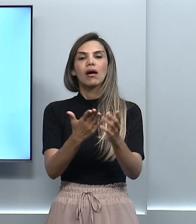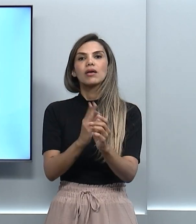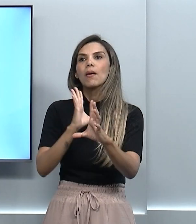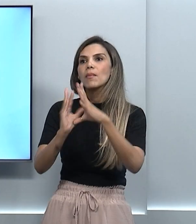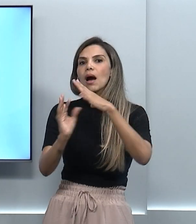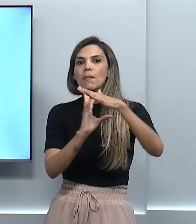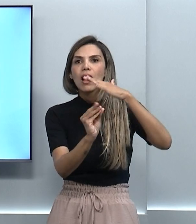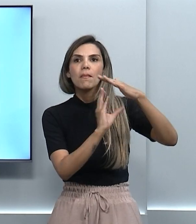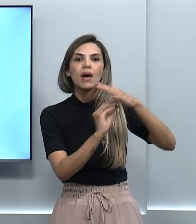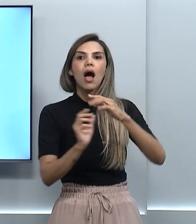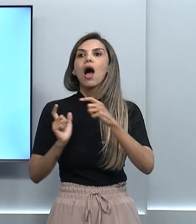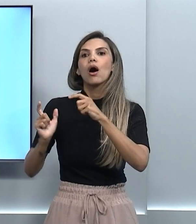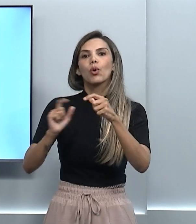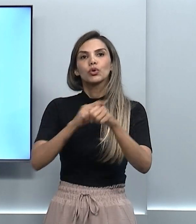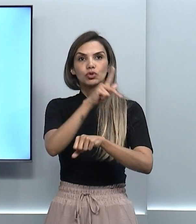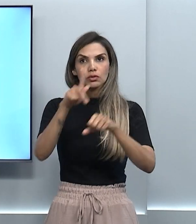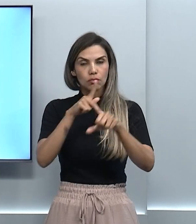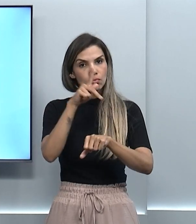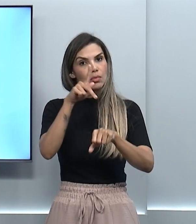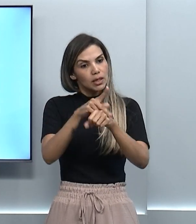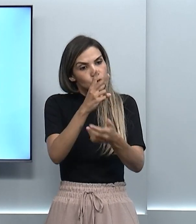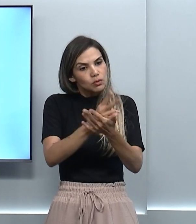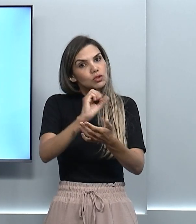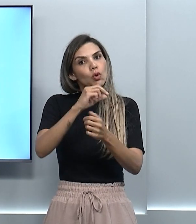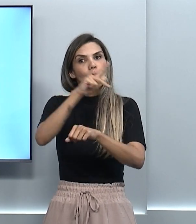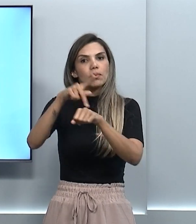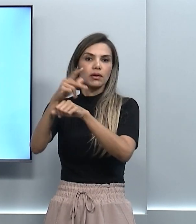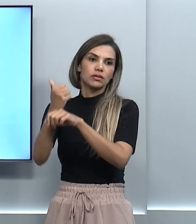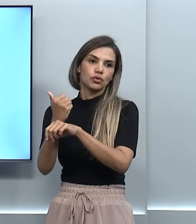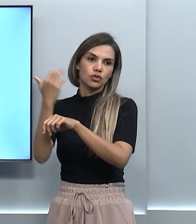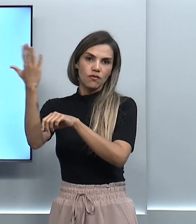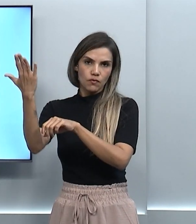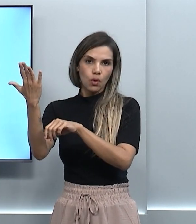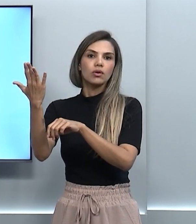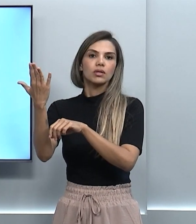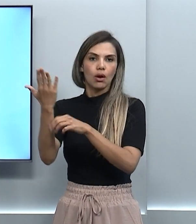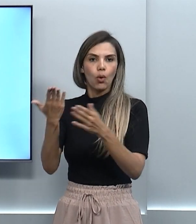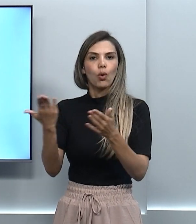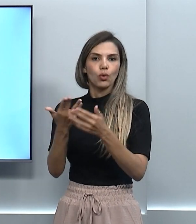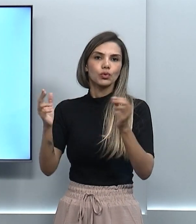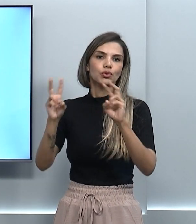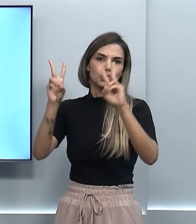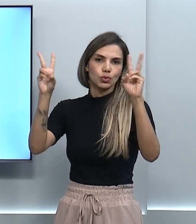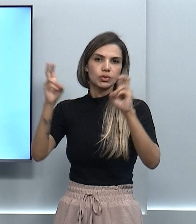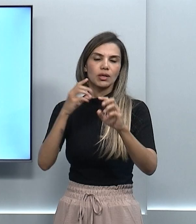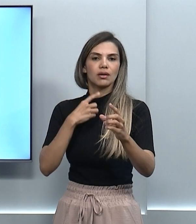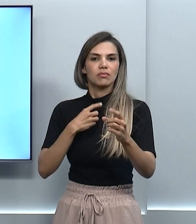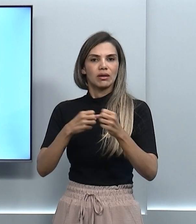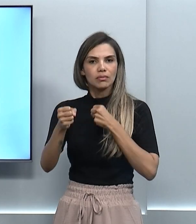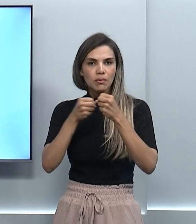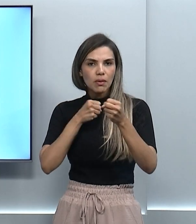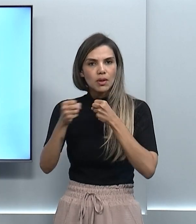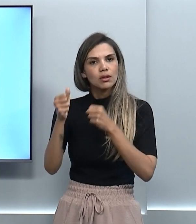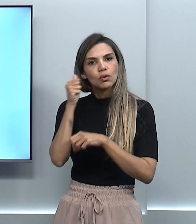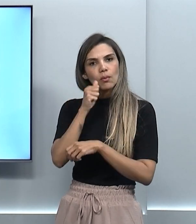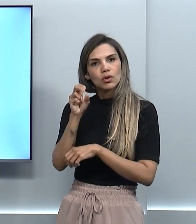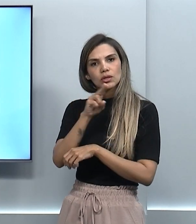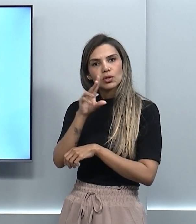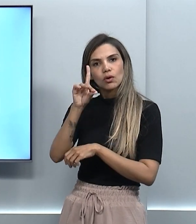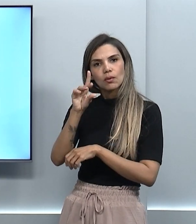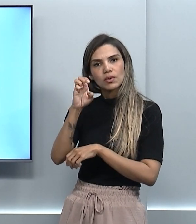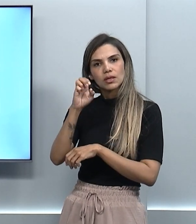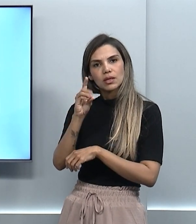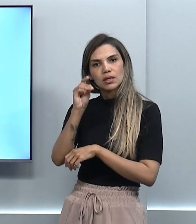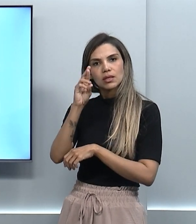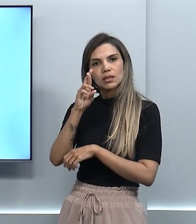próprio país ou até fora dele. Esse é o tema da entrevista de hoje com a Débora Monte, professora de Relações